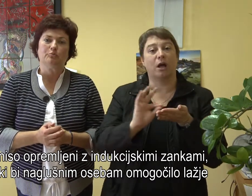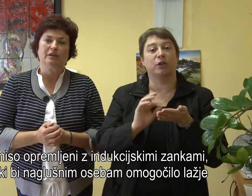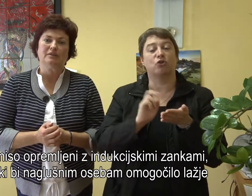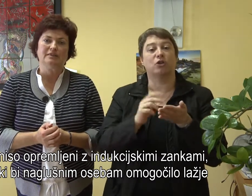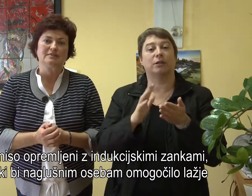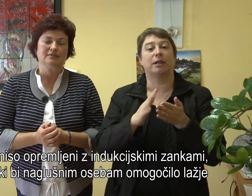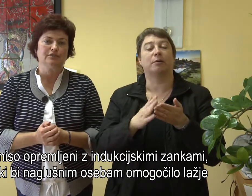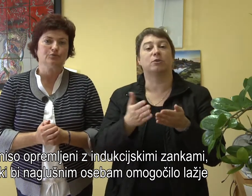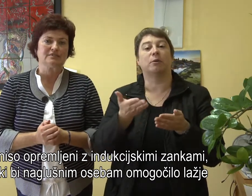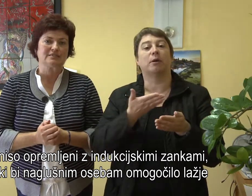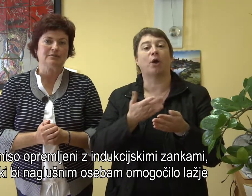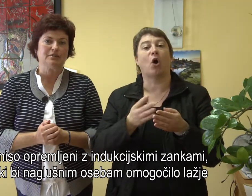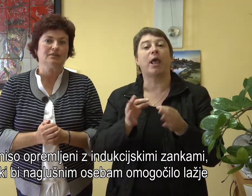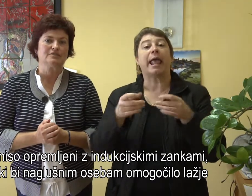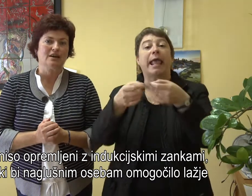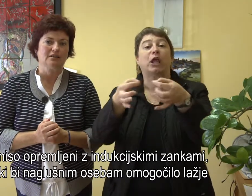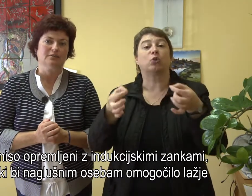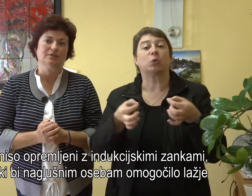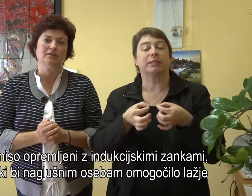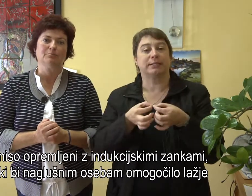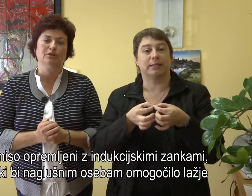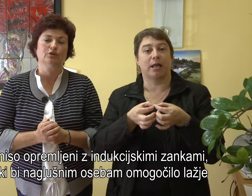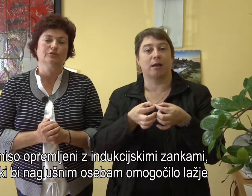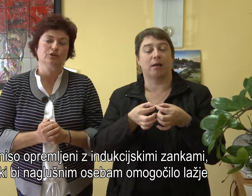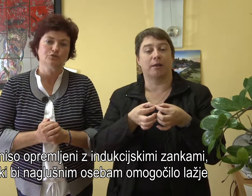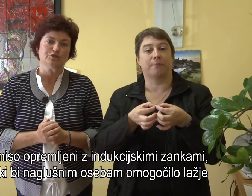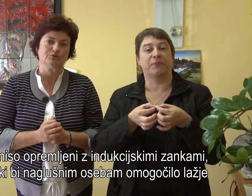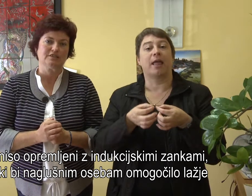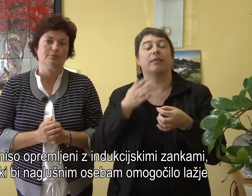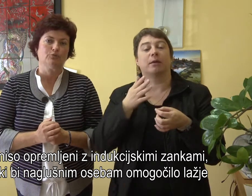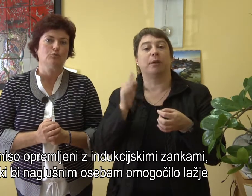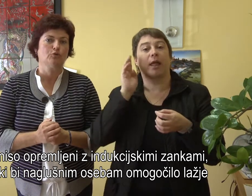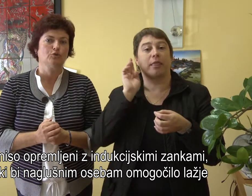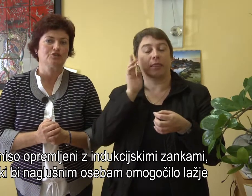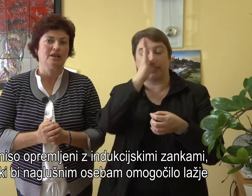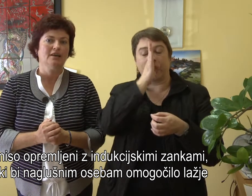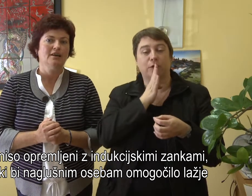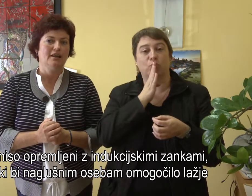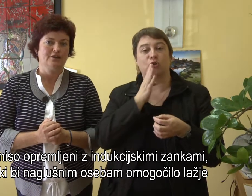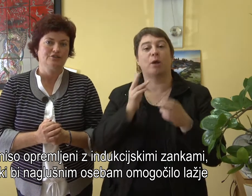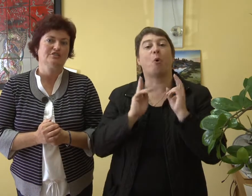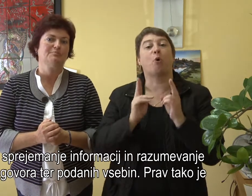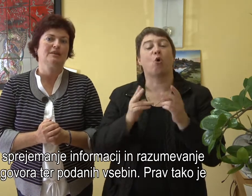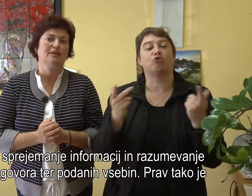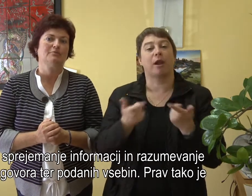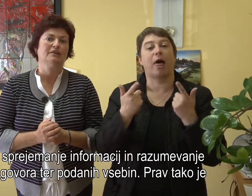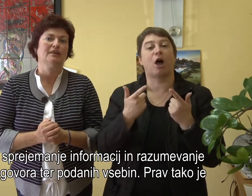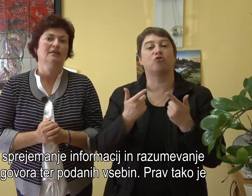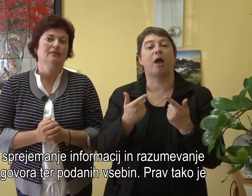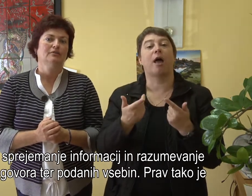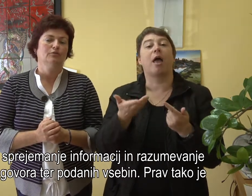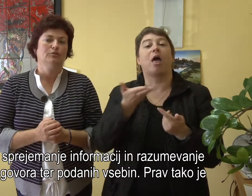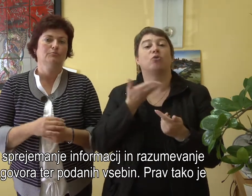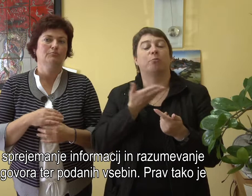niso opremljeni z indukcijskimi zankami, ki bi naglušnim osebam omogočale lažje sprejemanje